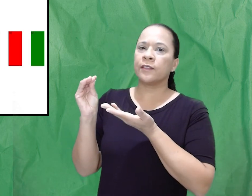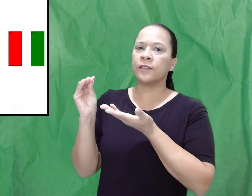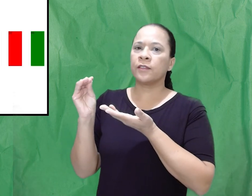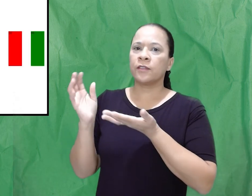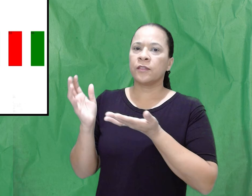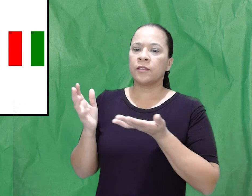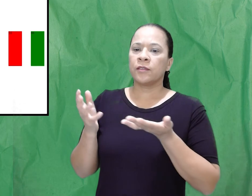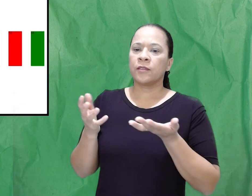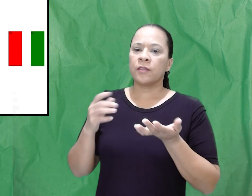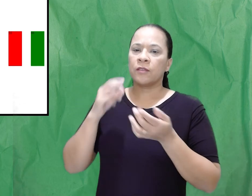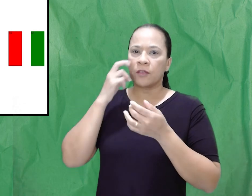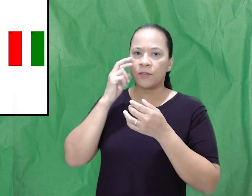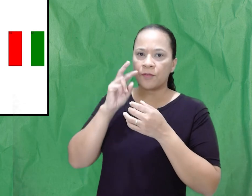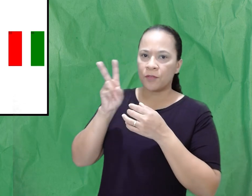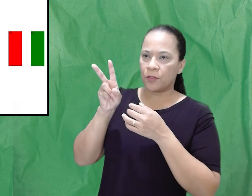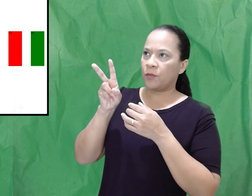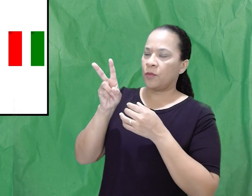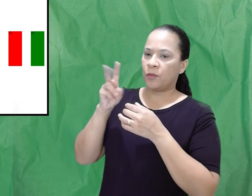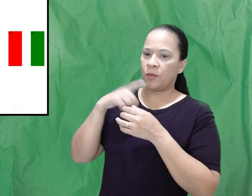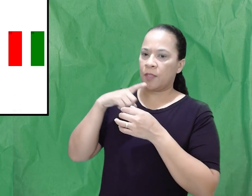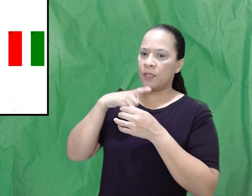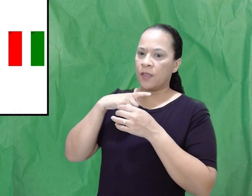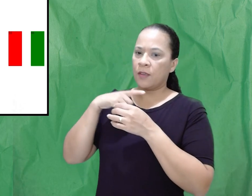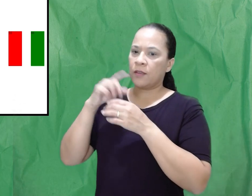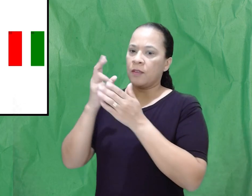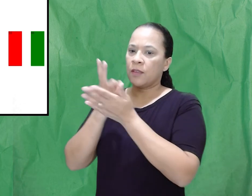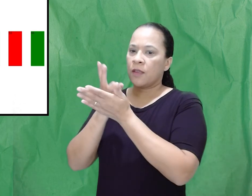Vocês podem ver, entre os elementos sempre